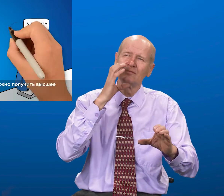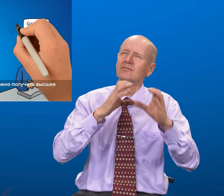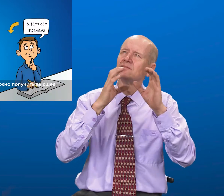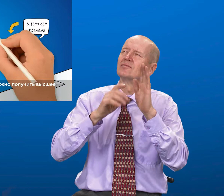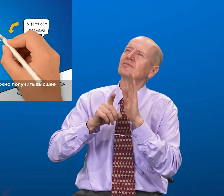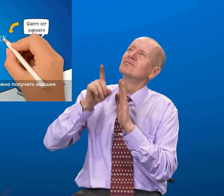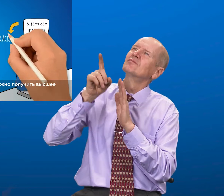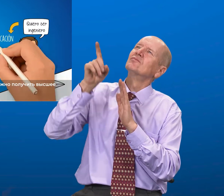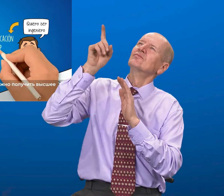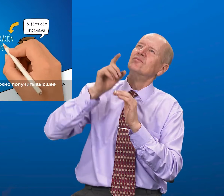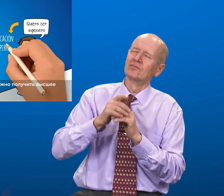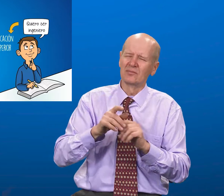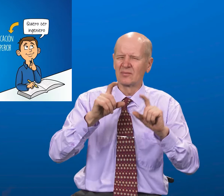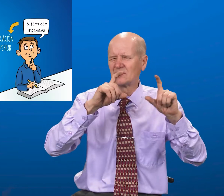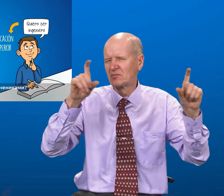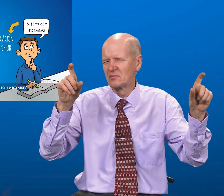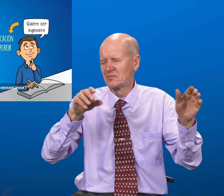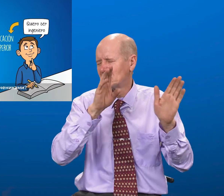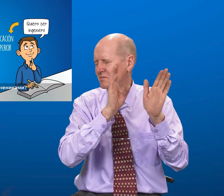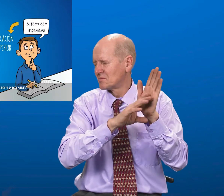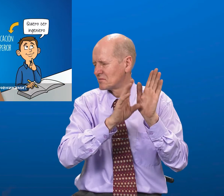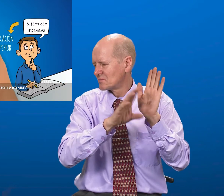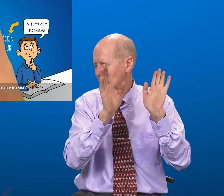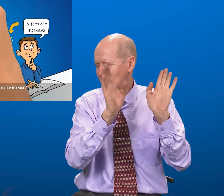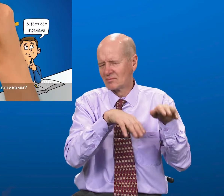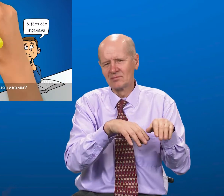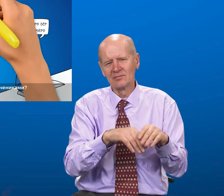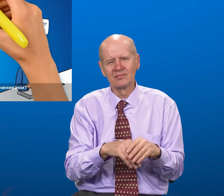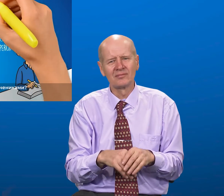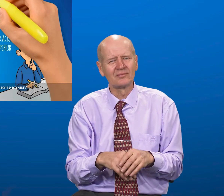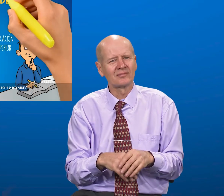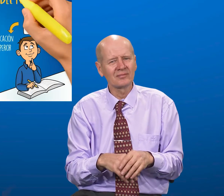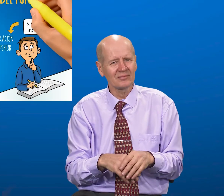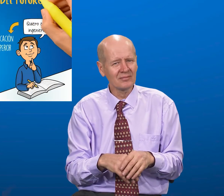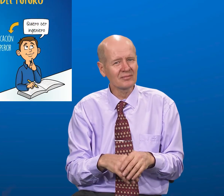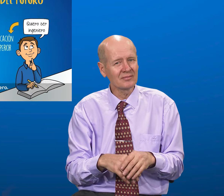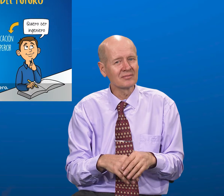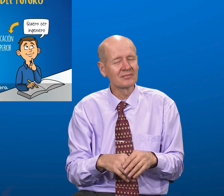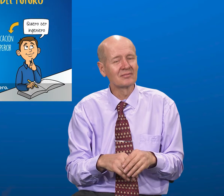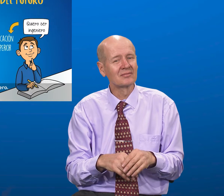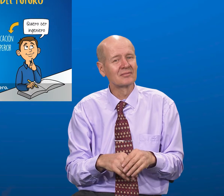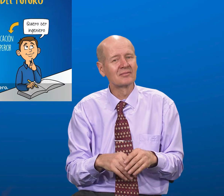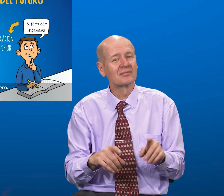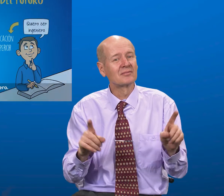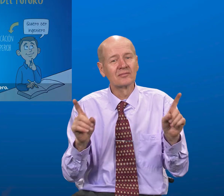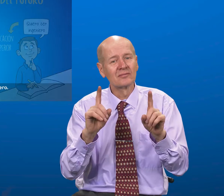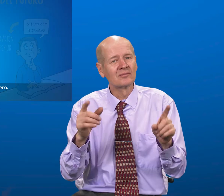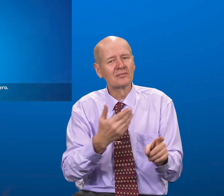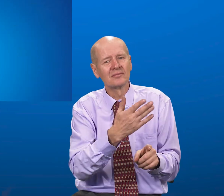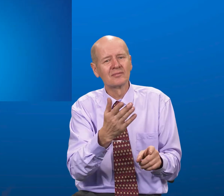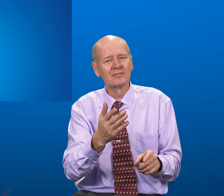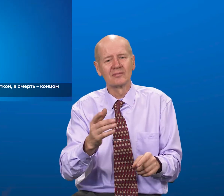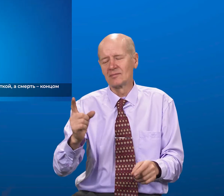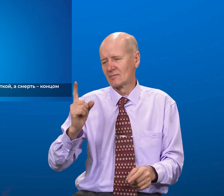можно получить высшее образование. В чем же разница между этими учениками? В их ожиданиях от